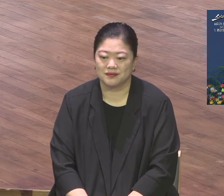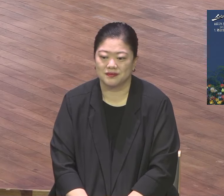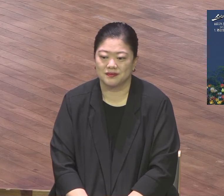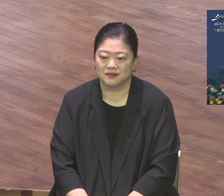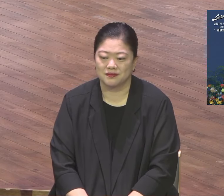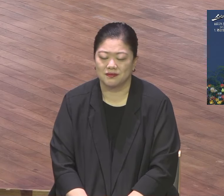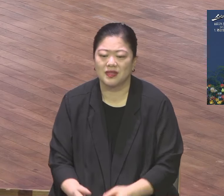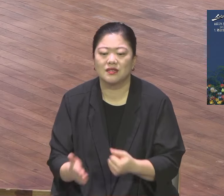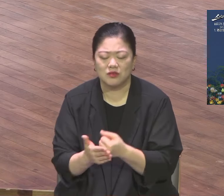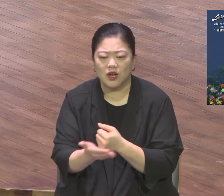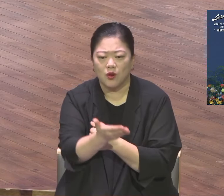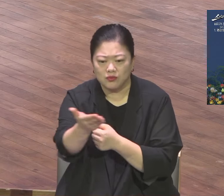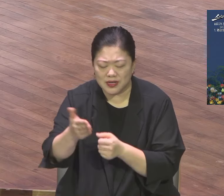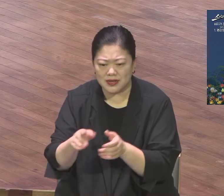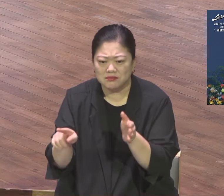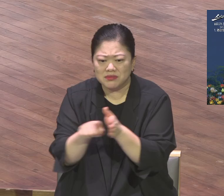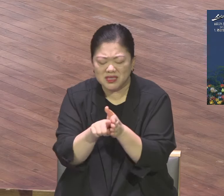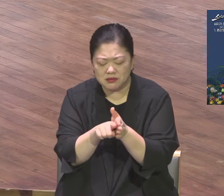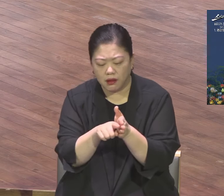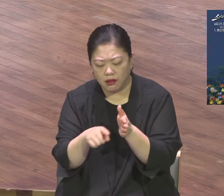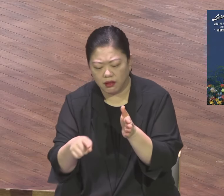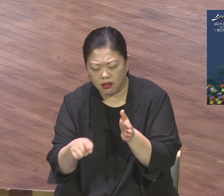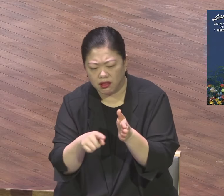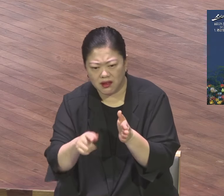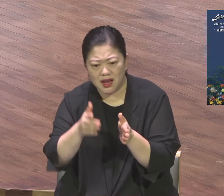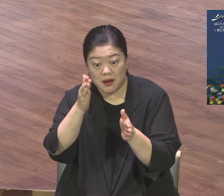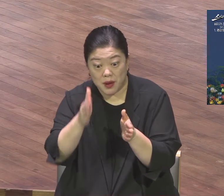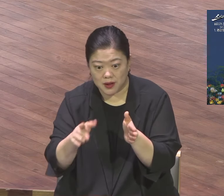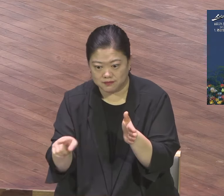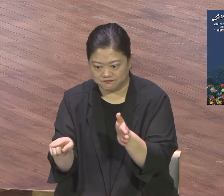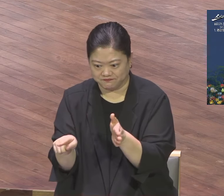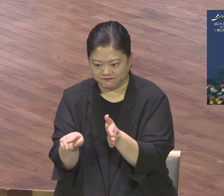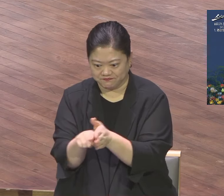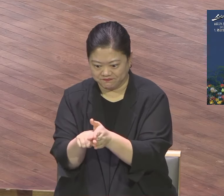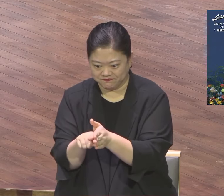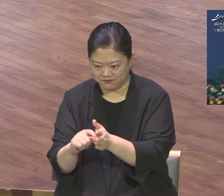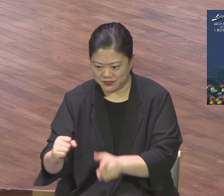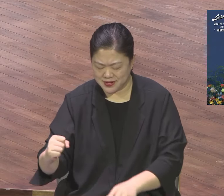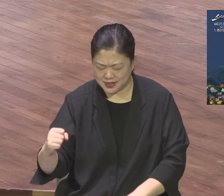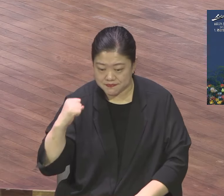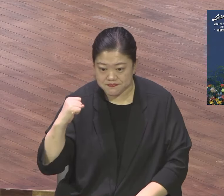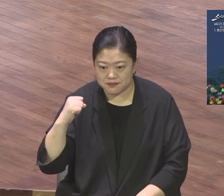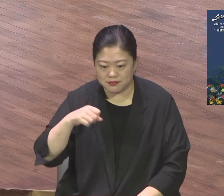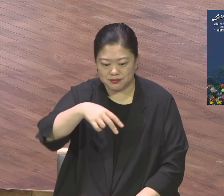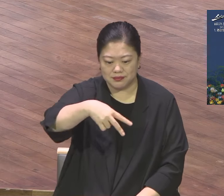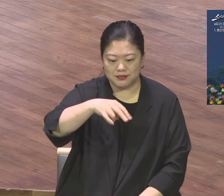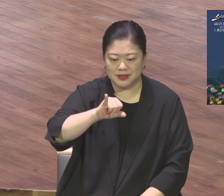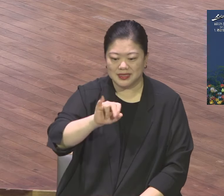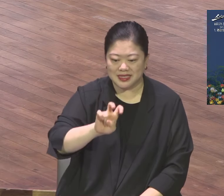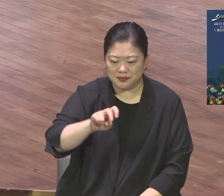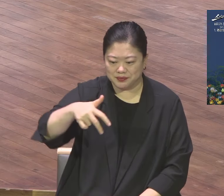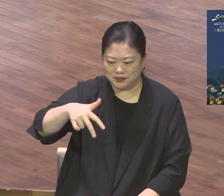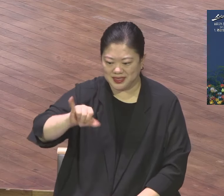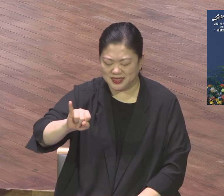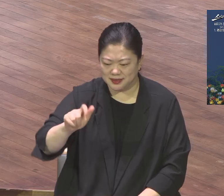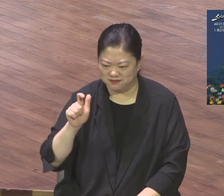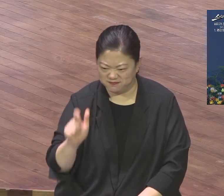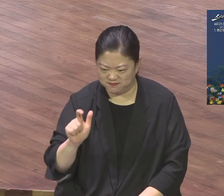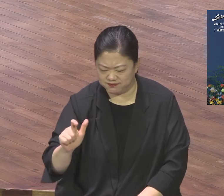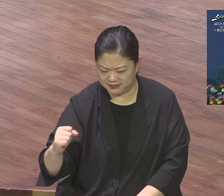흔들림이 없는 표대 신앙, 심지가 견고한 믿음 가지시길